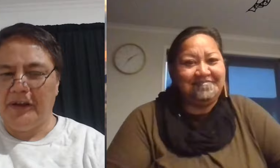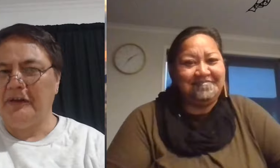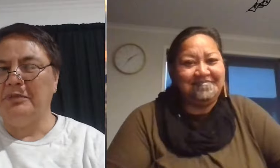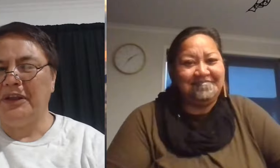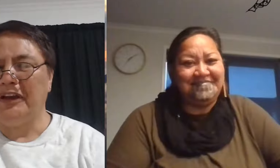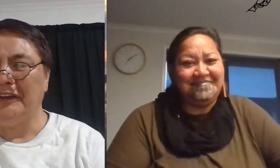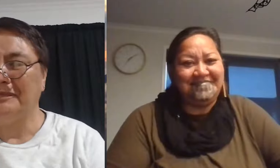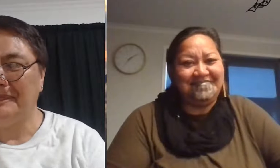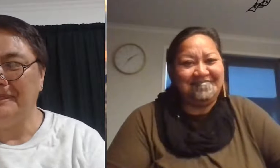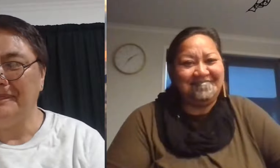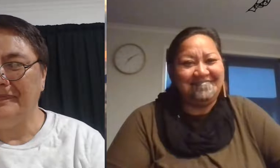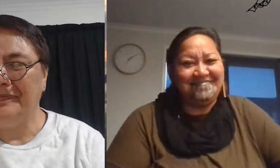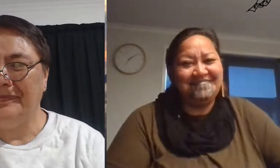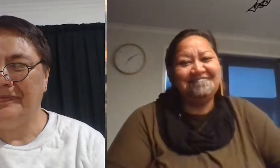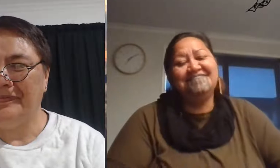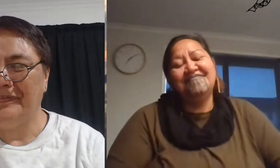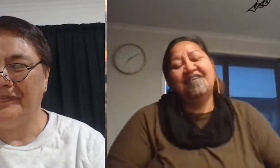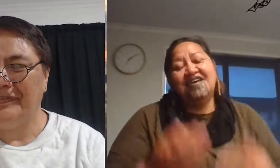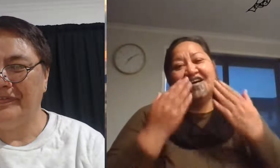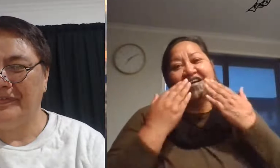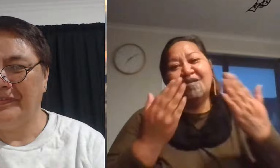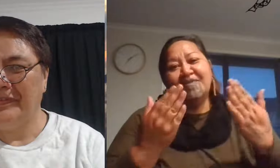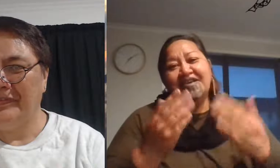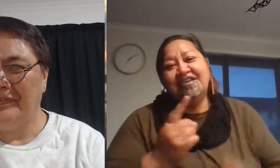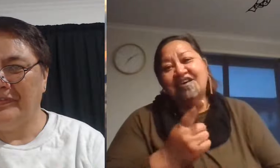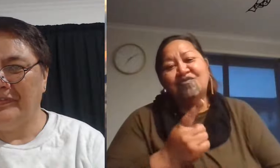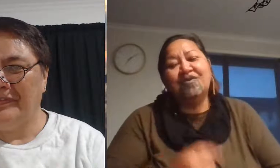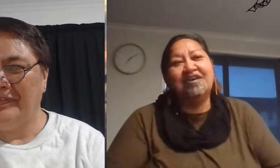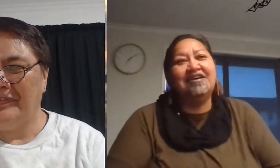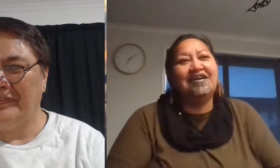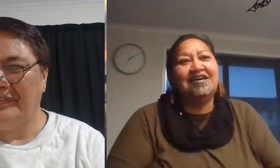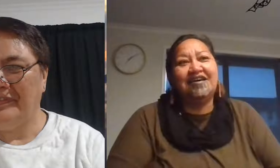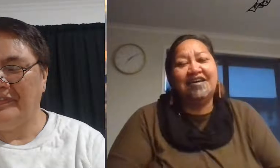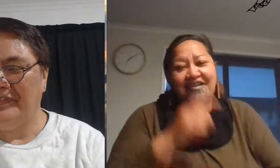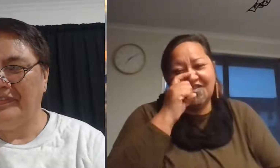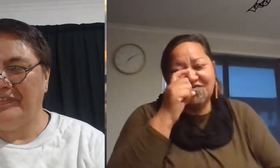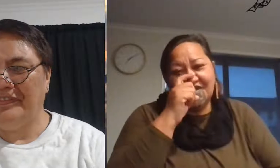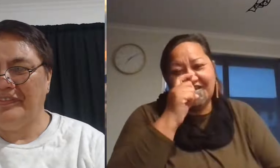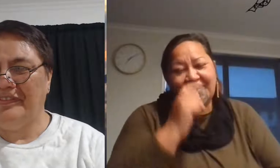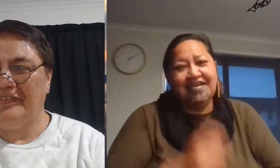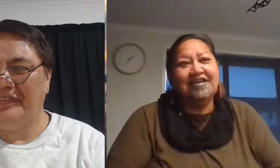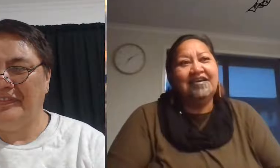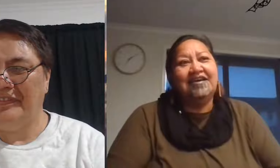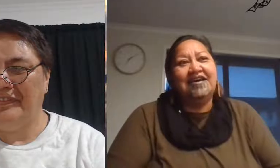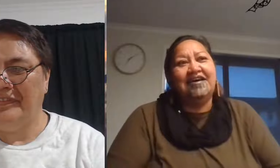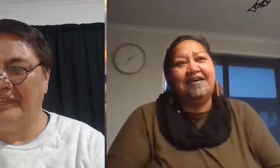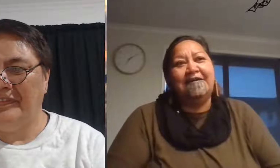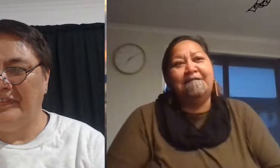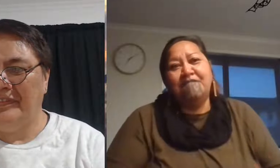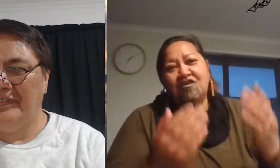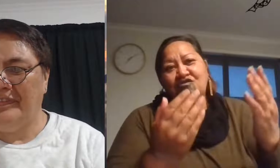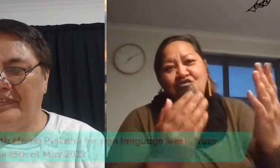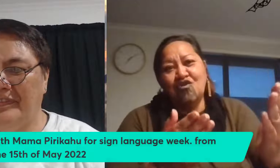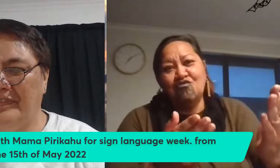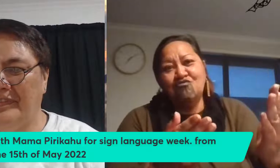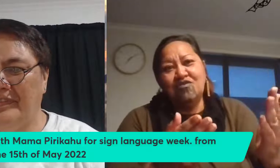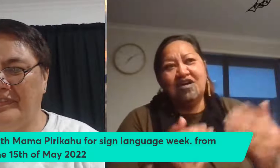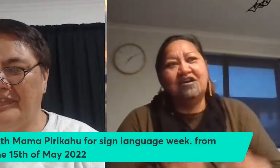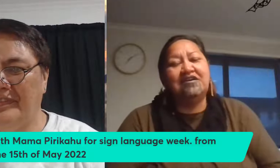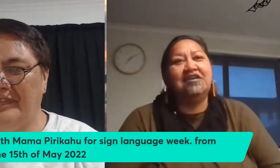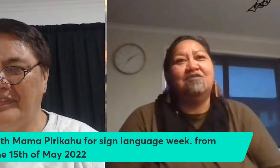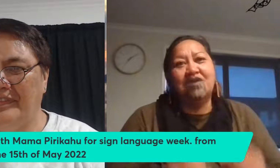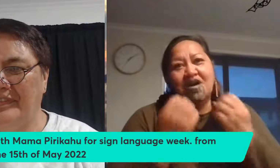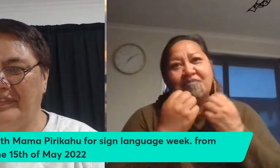nau mai rarau mai rā. Ngā me ki a koe e te tua I nei.